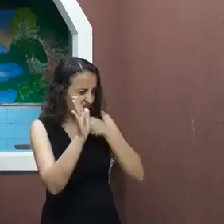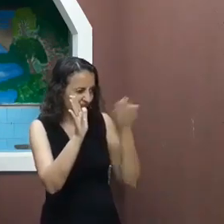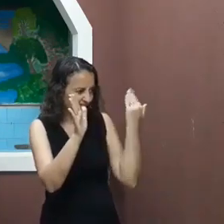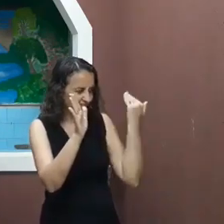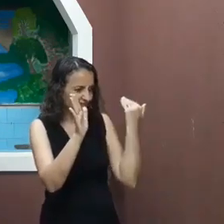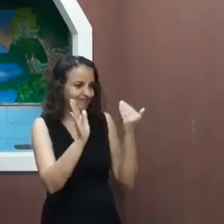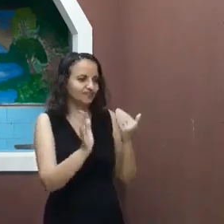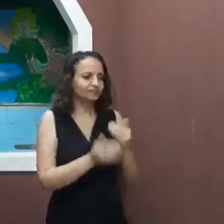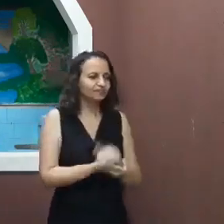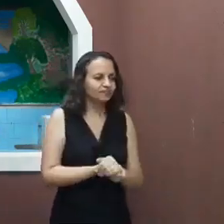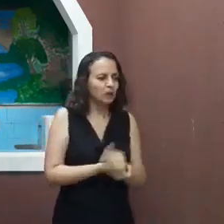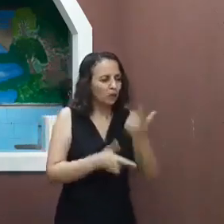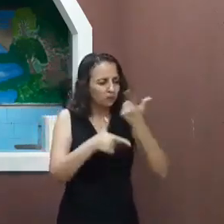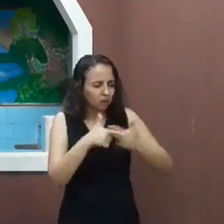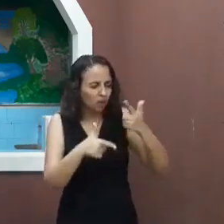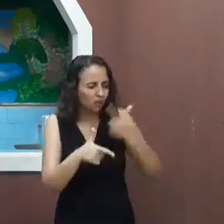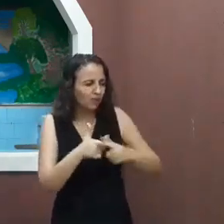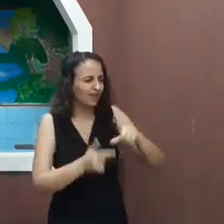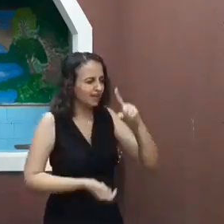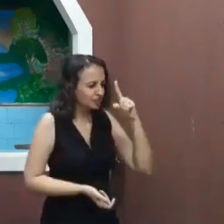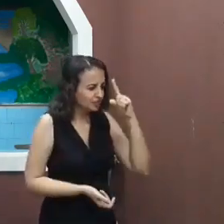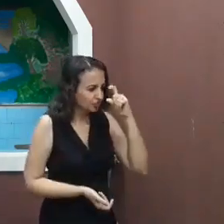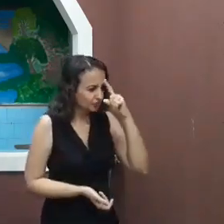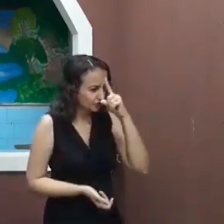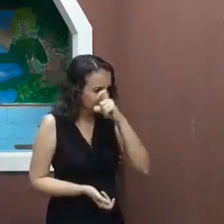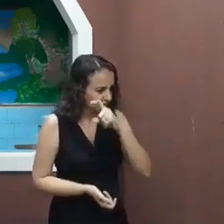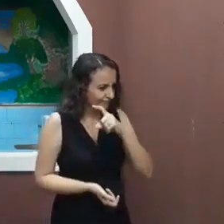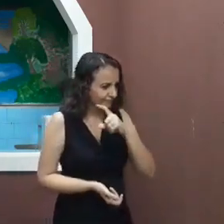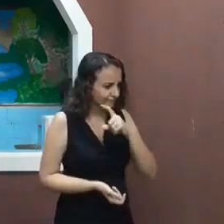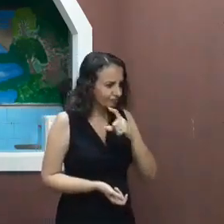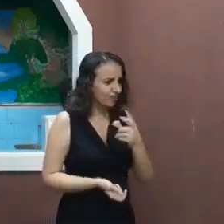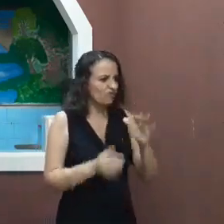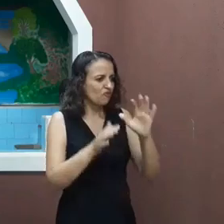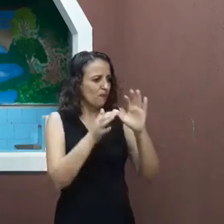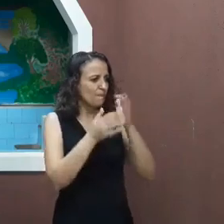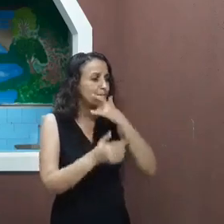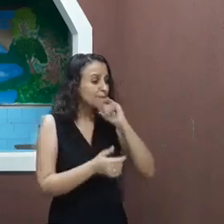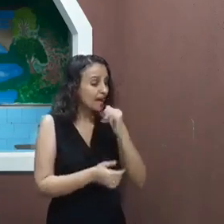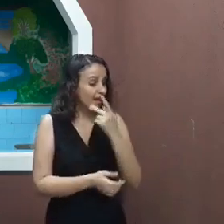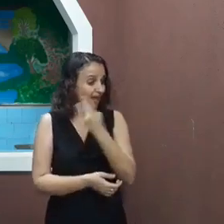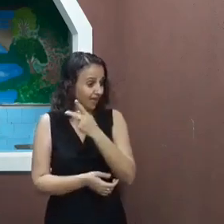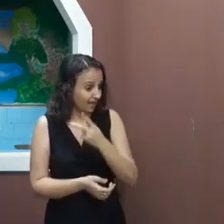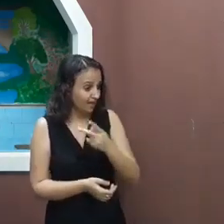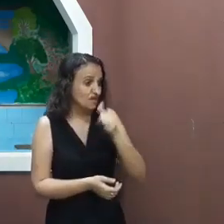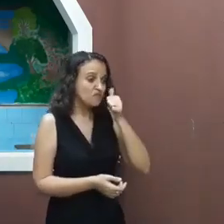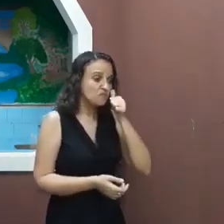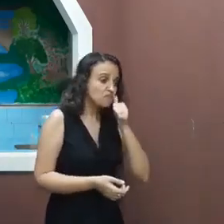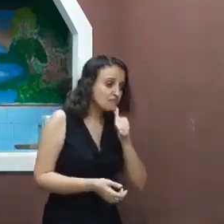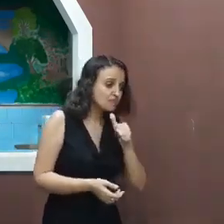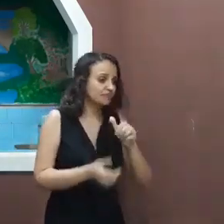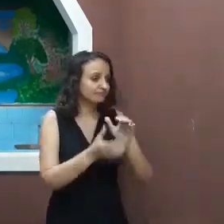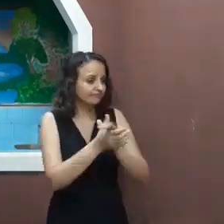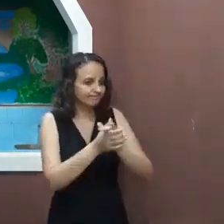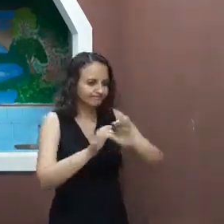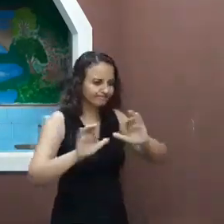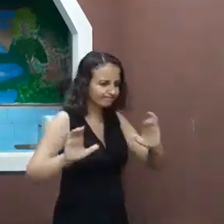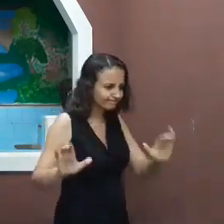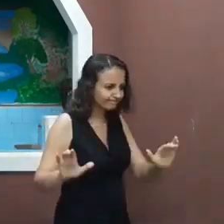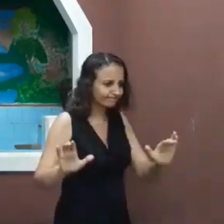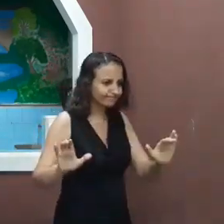dificuldade, problemas de desagregação familiar, problemas de relacionamento com os